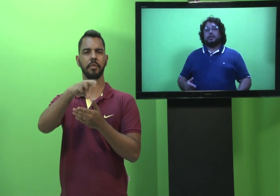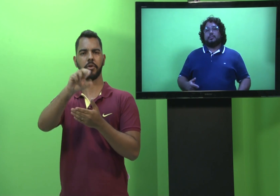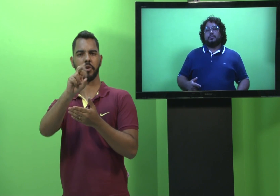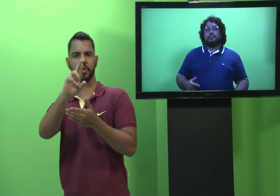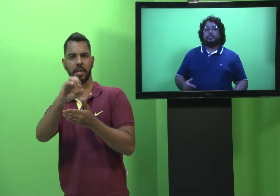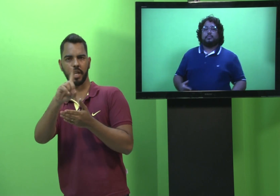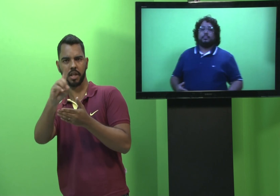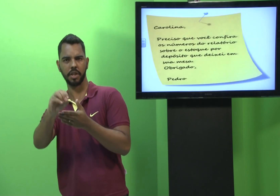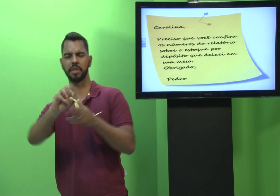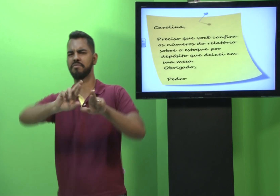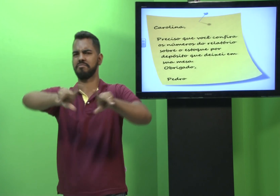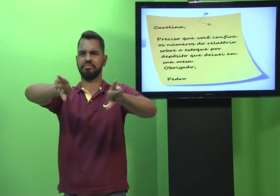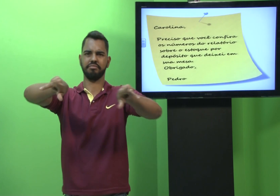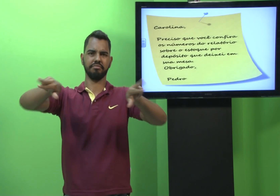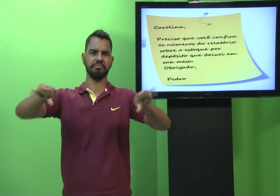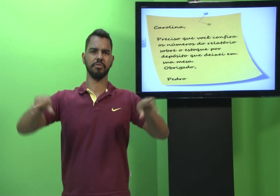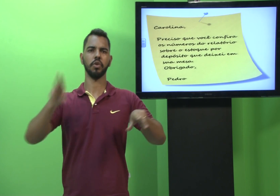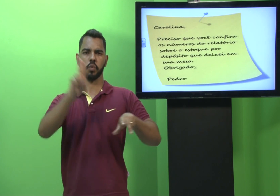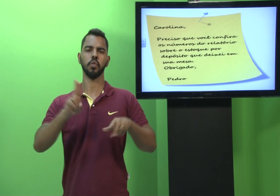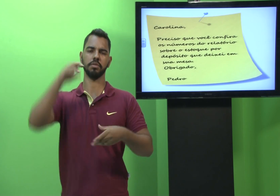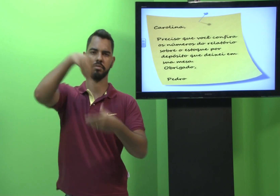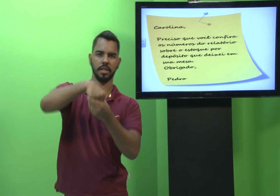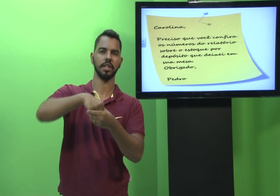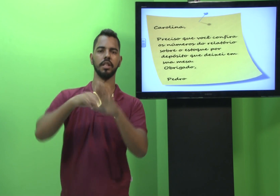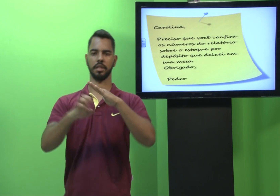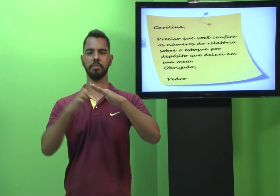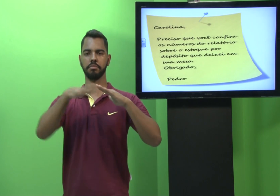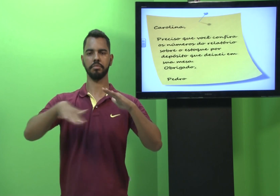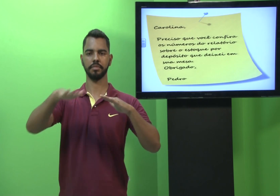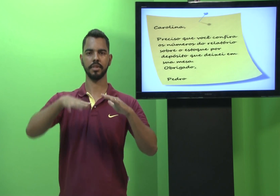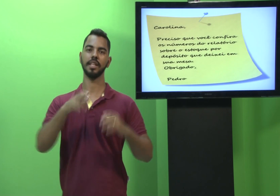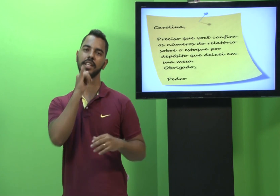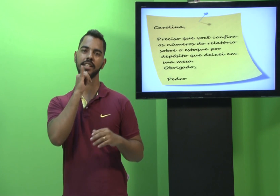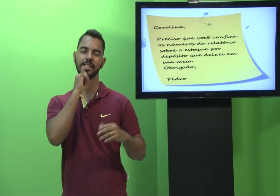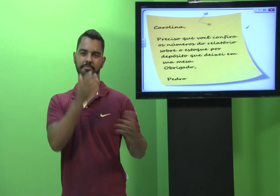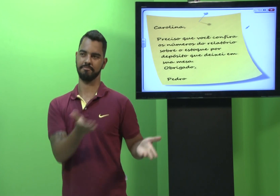aqui. Nós temos um bilhete.